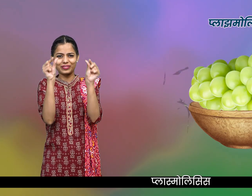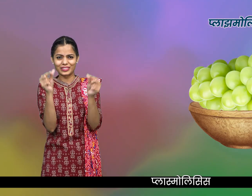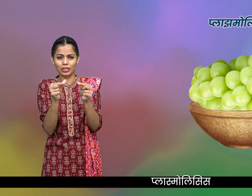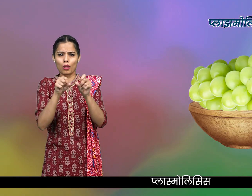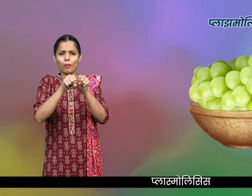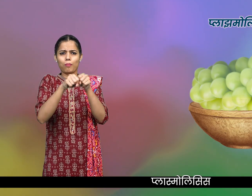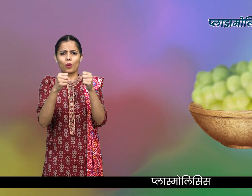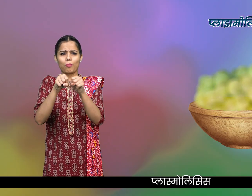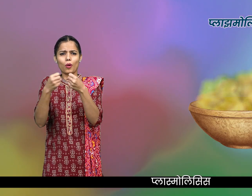प्लास्मोलिसिस,